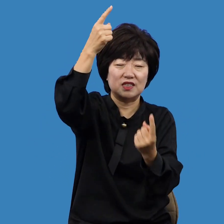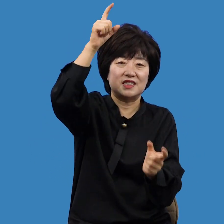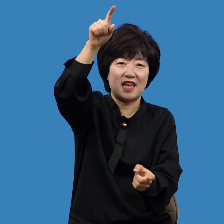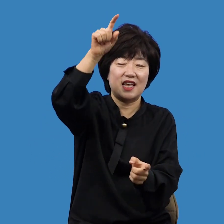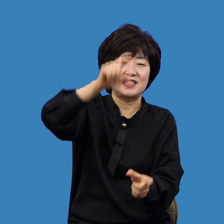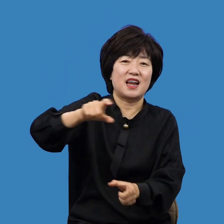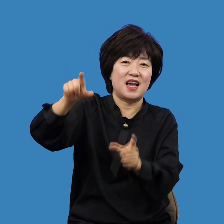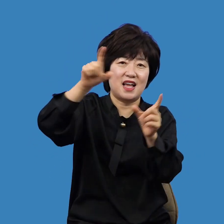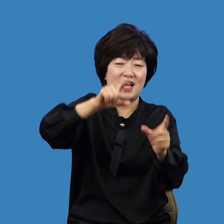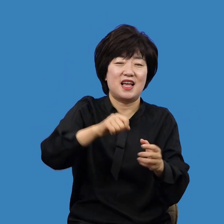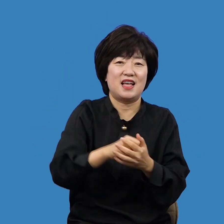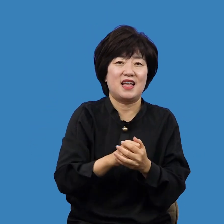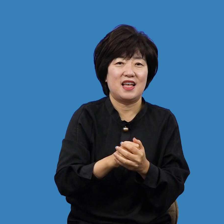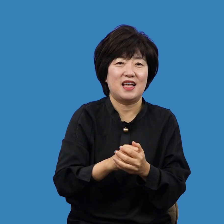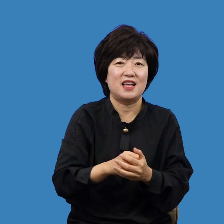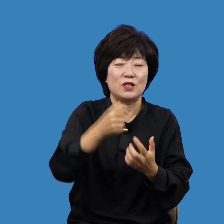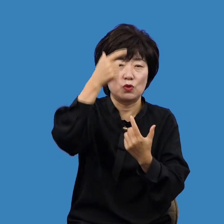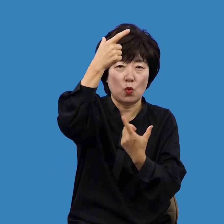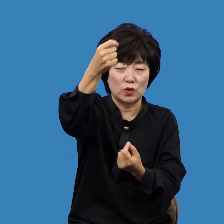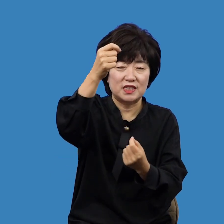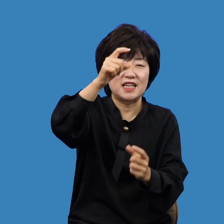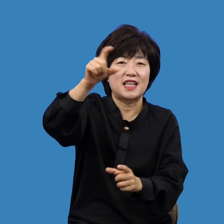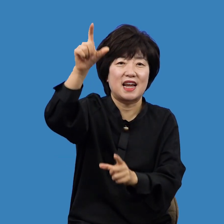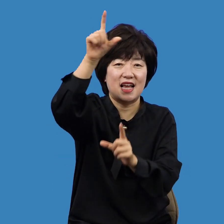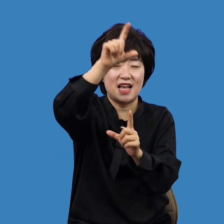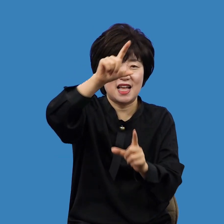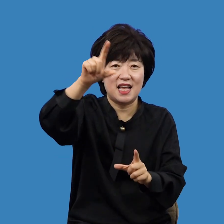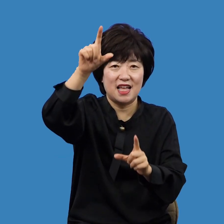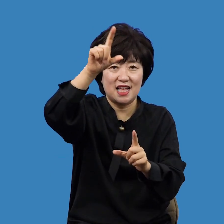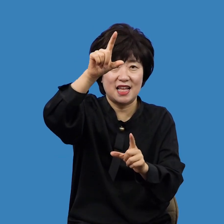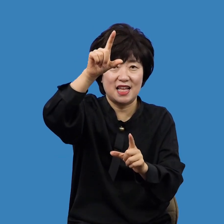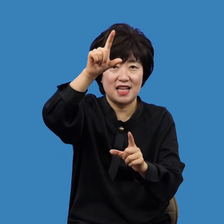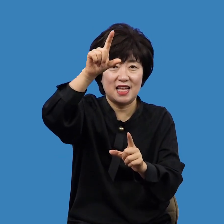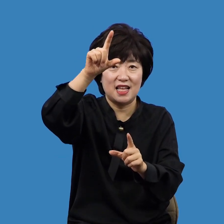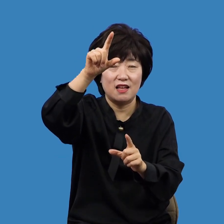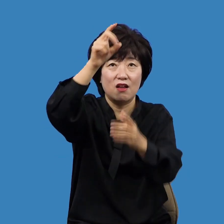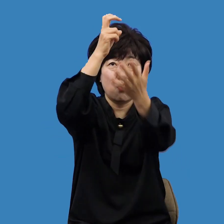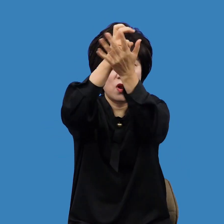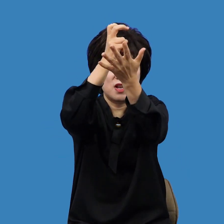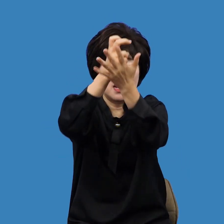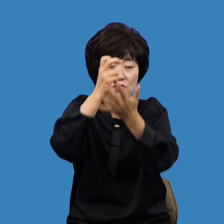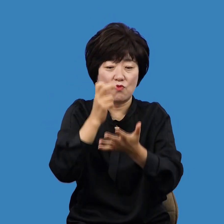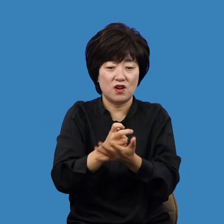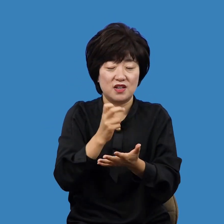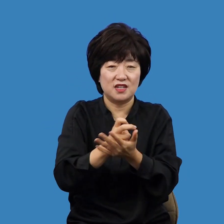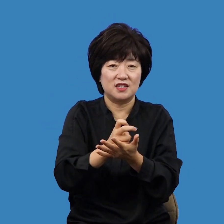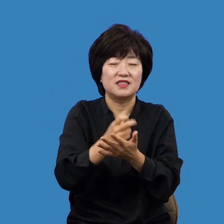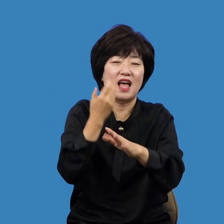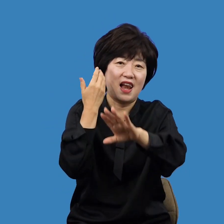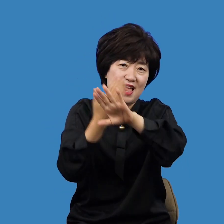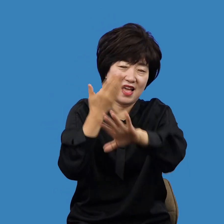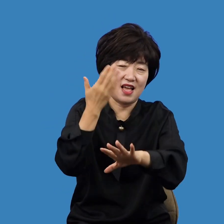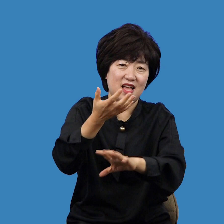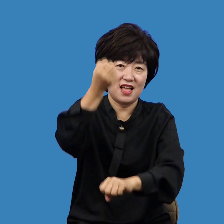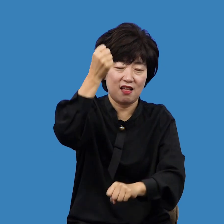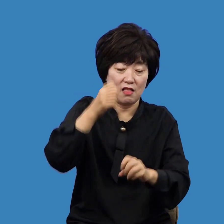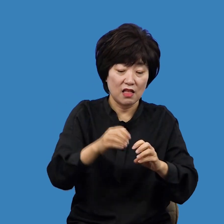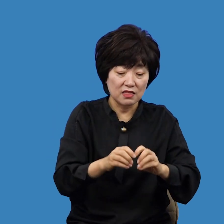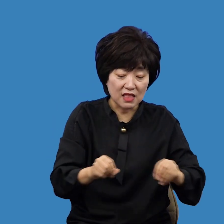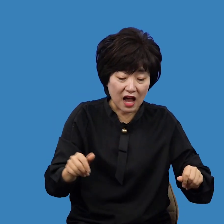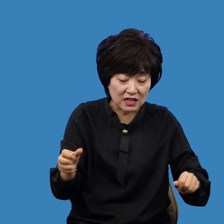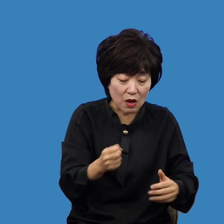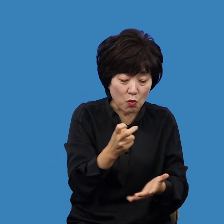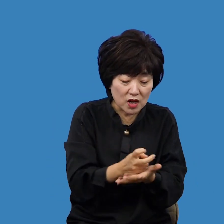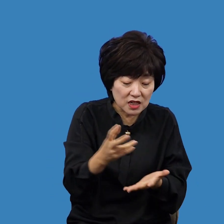이것을 분리해서 추구해 가는 것은 아닙니다. 그러나 원리가 서로 다르다고 하는 것은 분명히 이해하고 넘어가셔야 돼요. 땅의 원리를 가지고